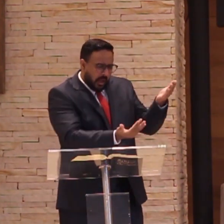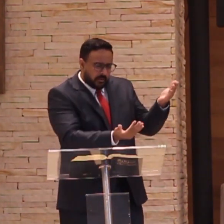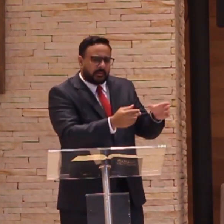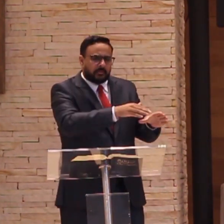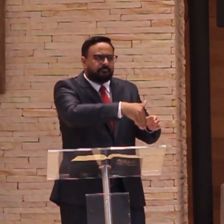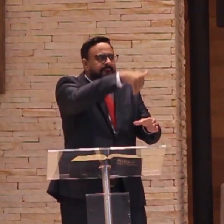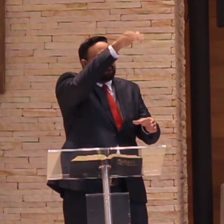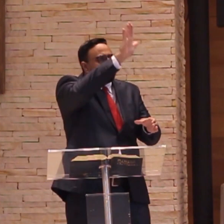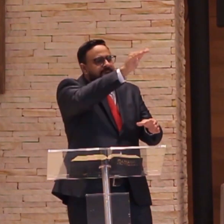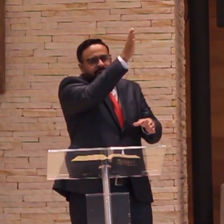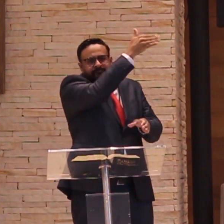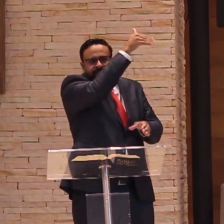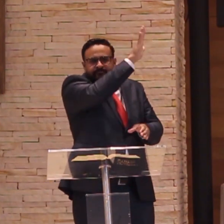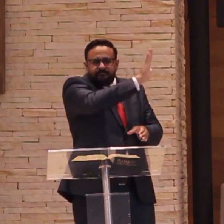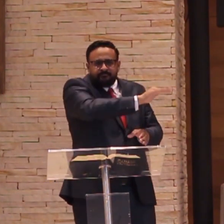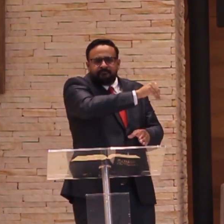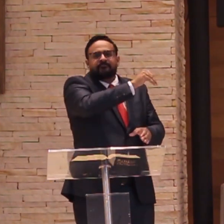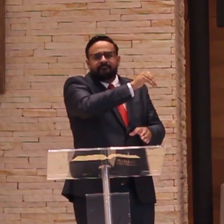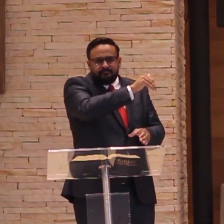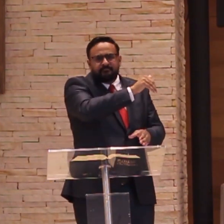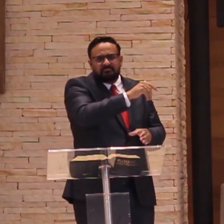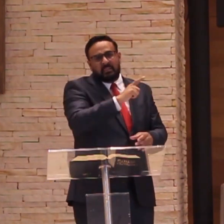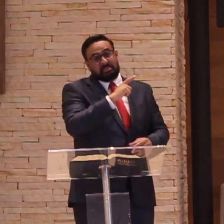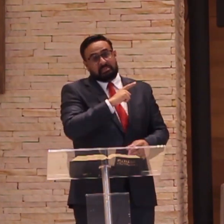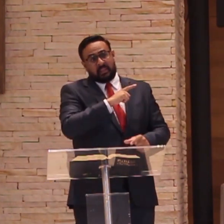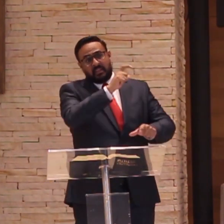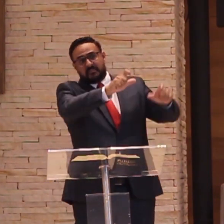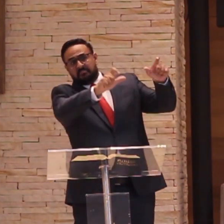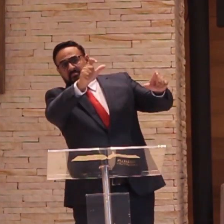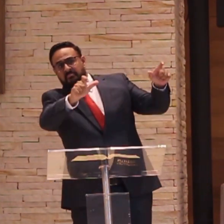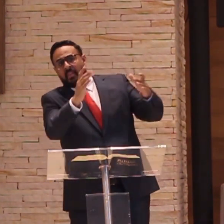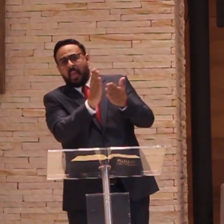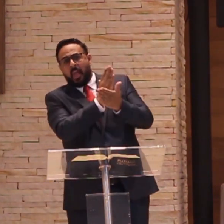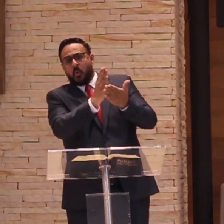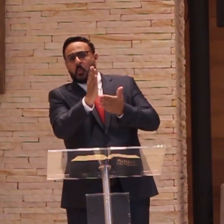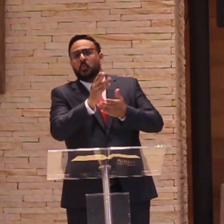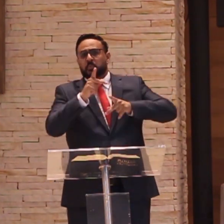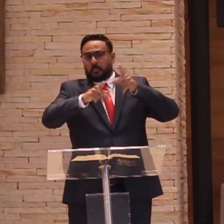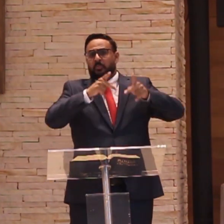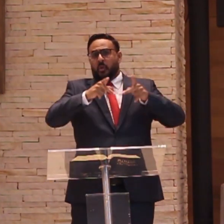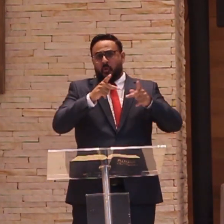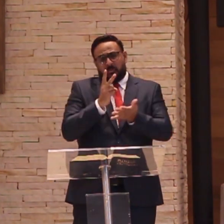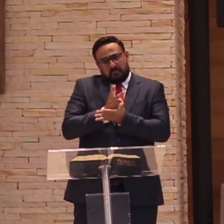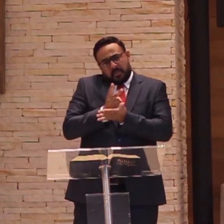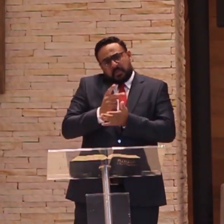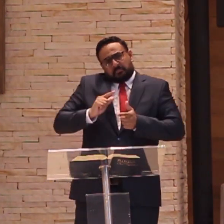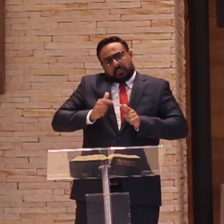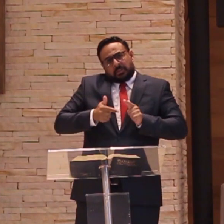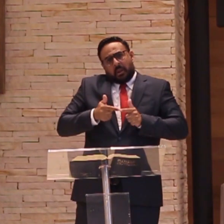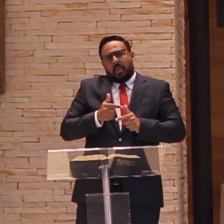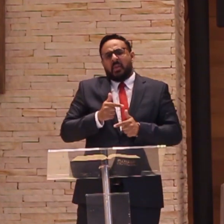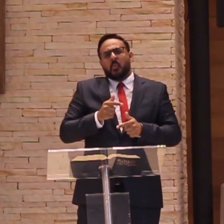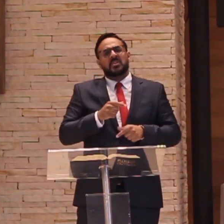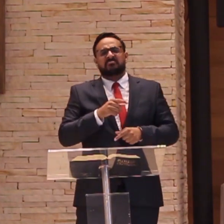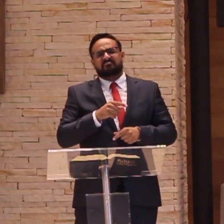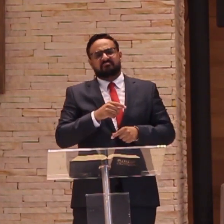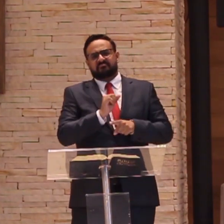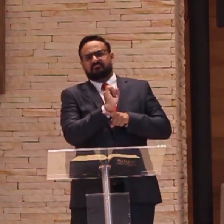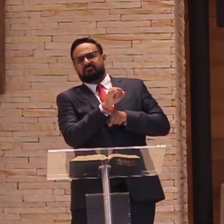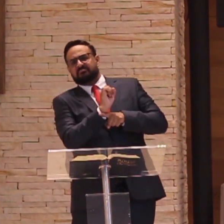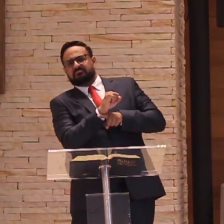ordem de Moisés. Pregaram os cordeiros, sacrificaram, pegaram o sangue do cordeiro e passaram nos umbrais das